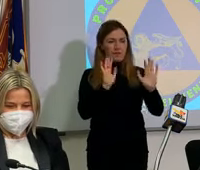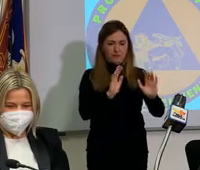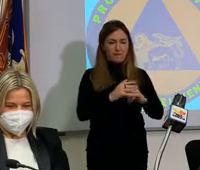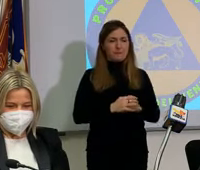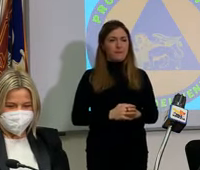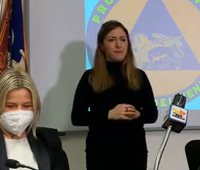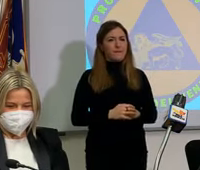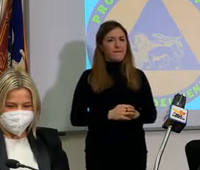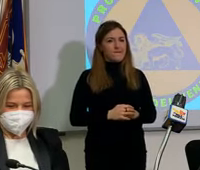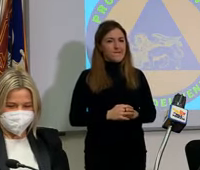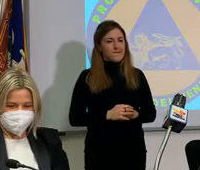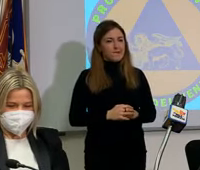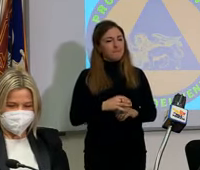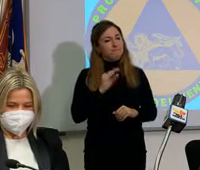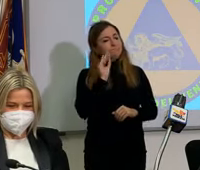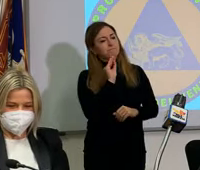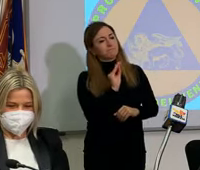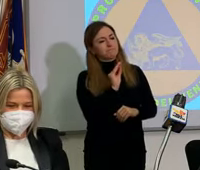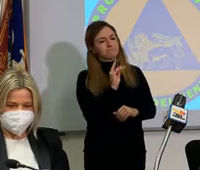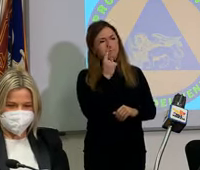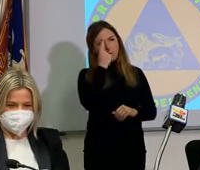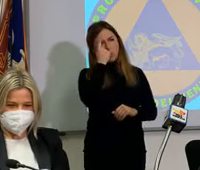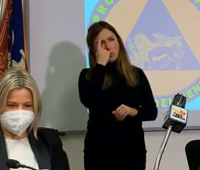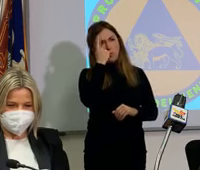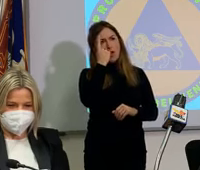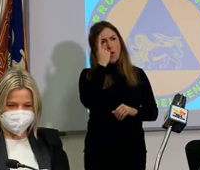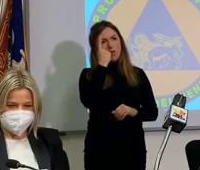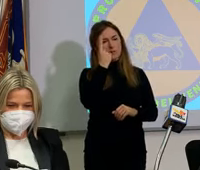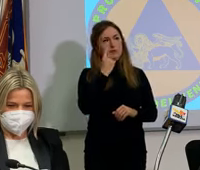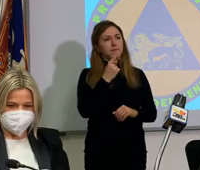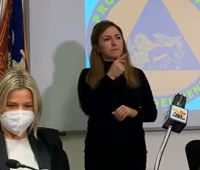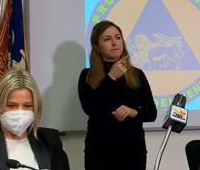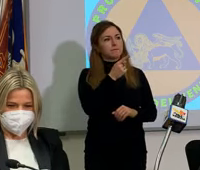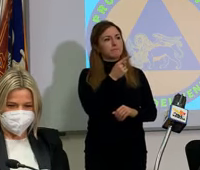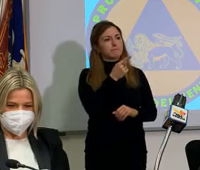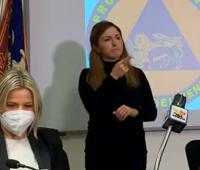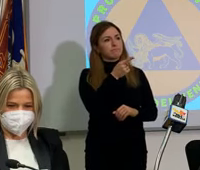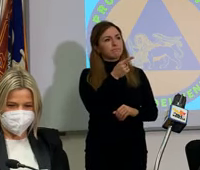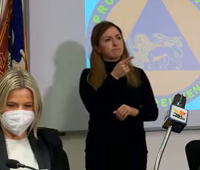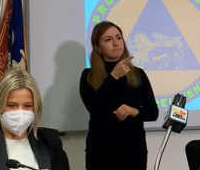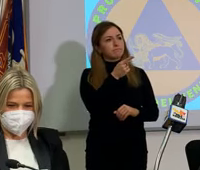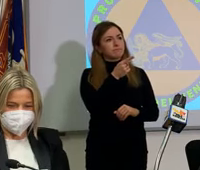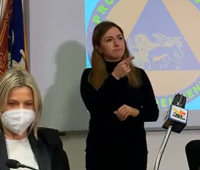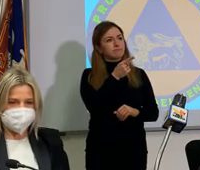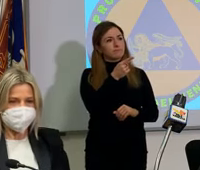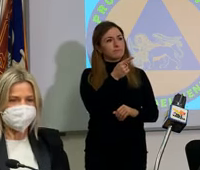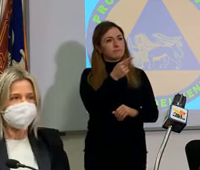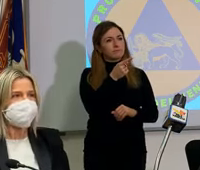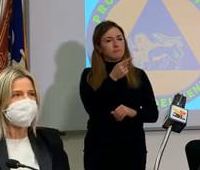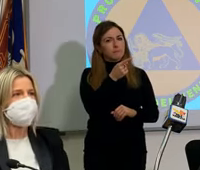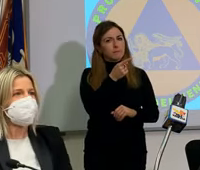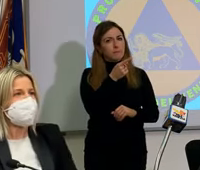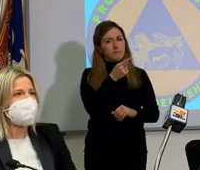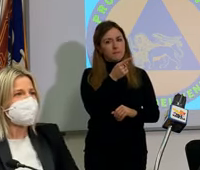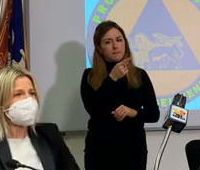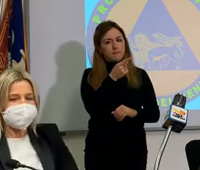tuttavia mi chiedo come vanno i suoi battibecchi con il suo perché